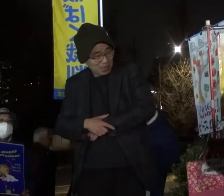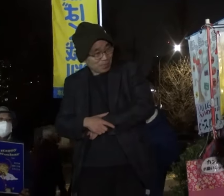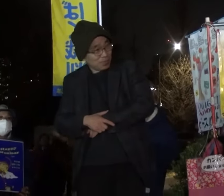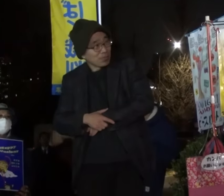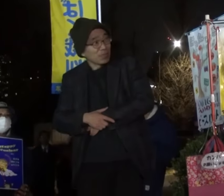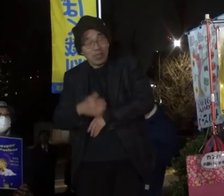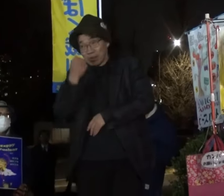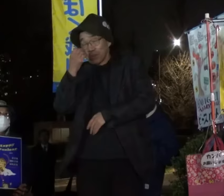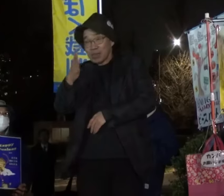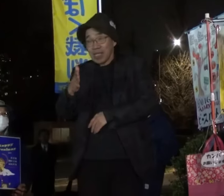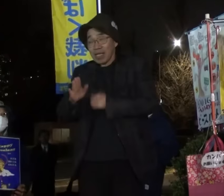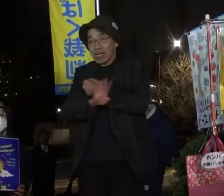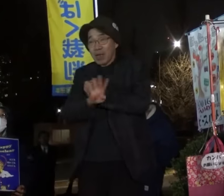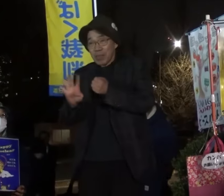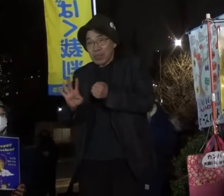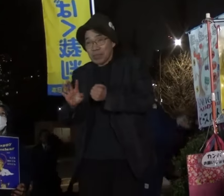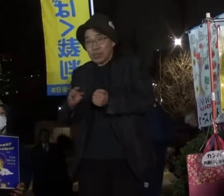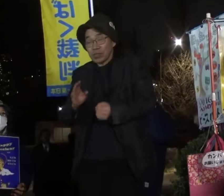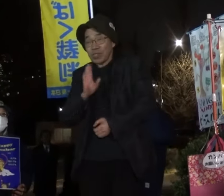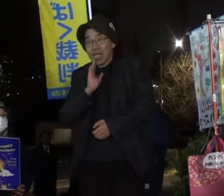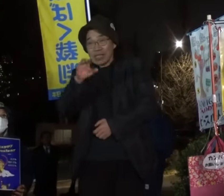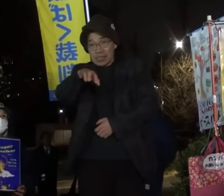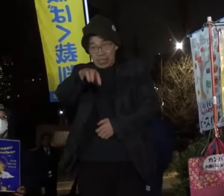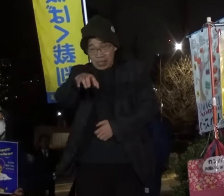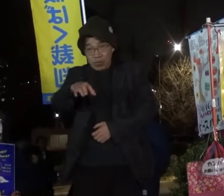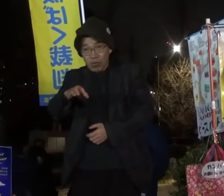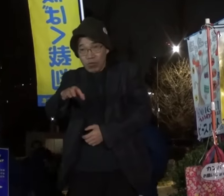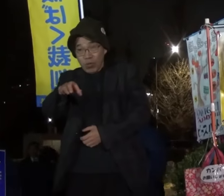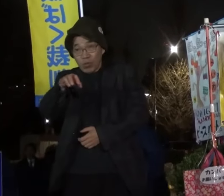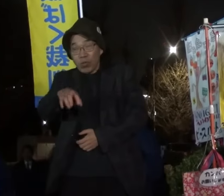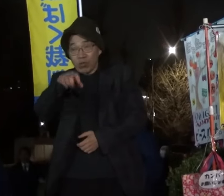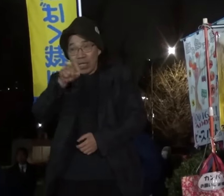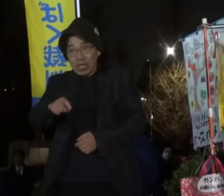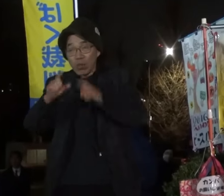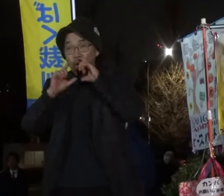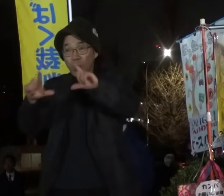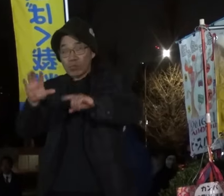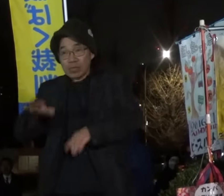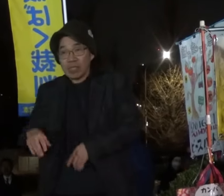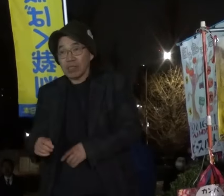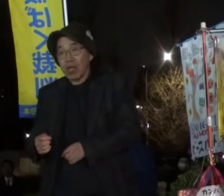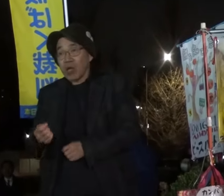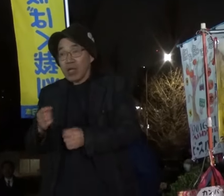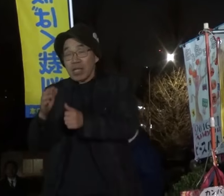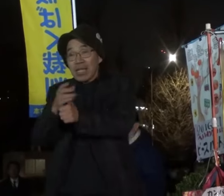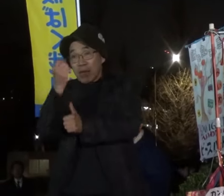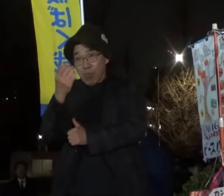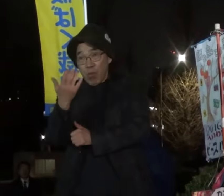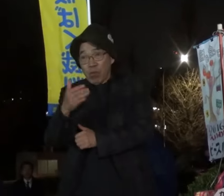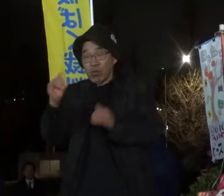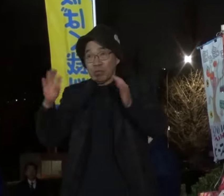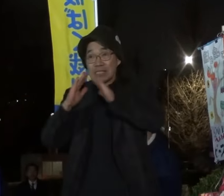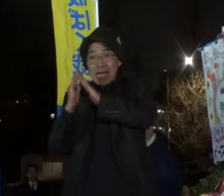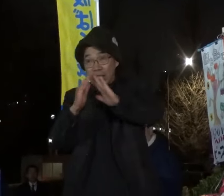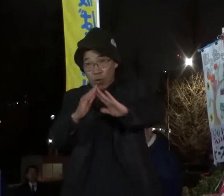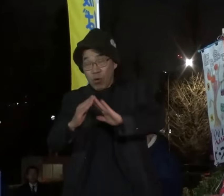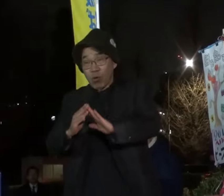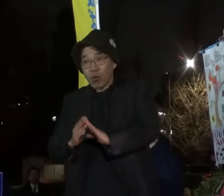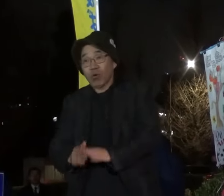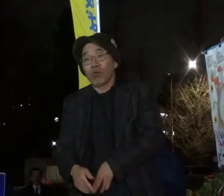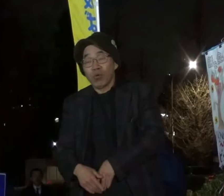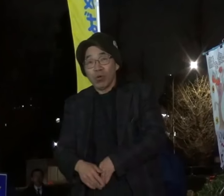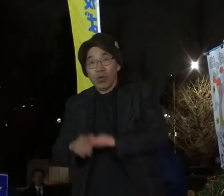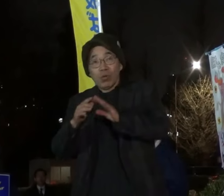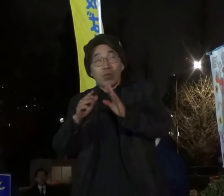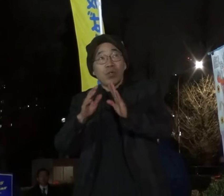はい、すみません、原発現地1階から緊急のご連絡です。担保者の沼倉です。原発現地1階はですね、昨年の仙台原